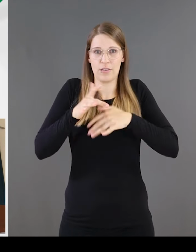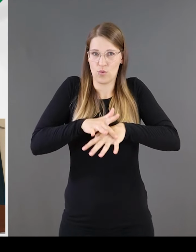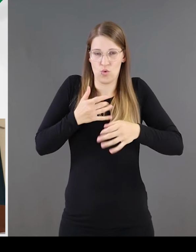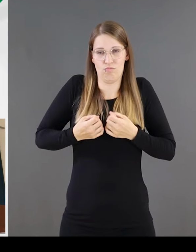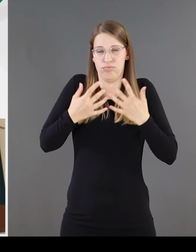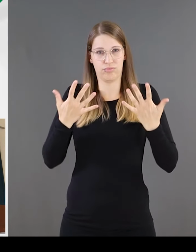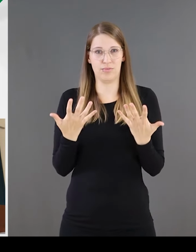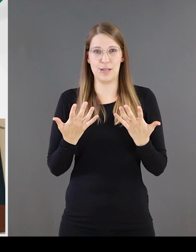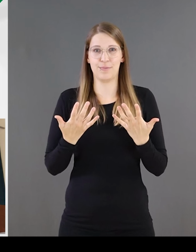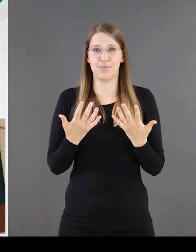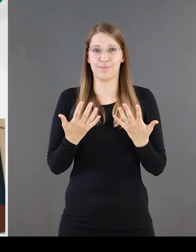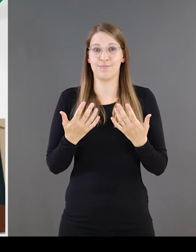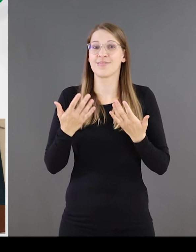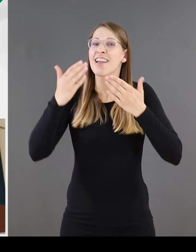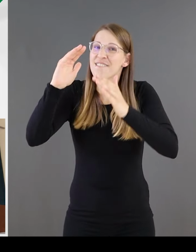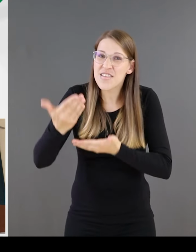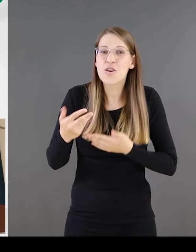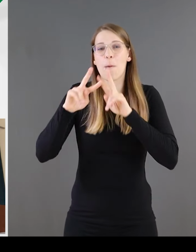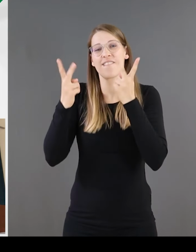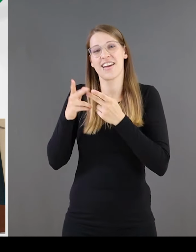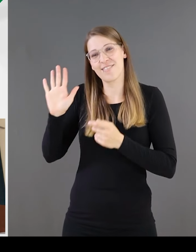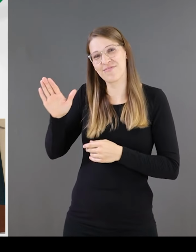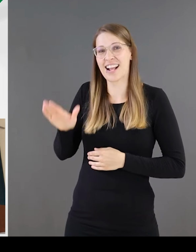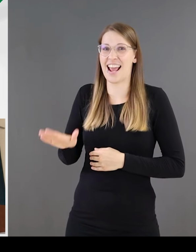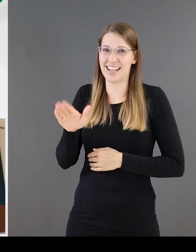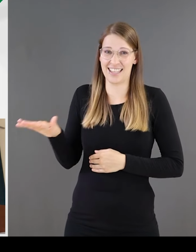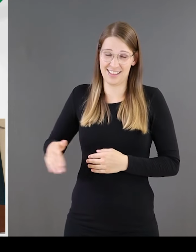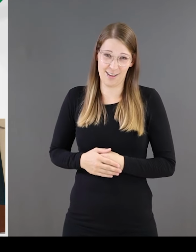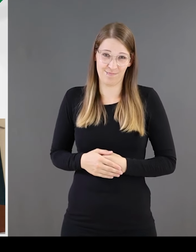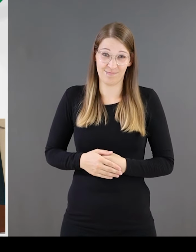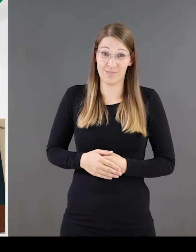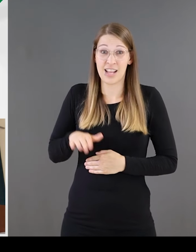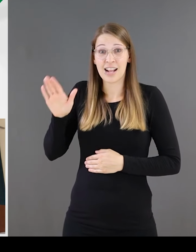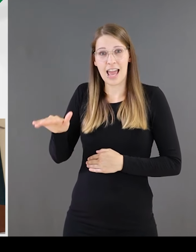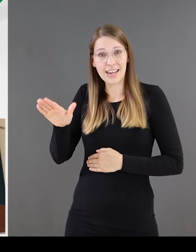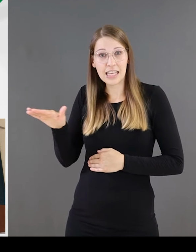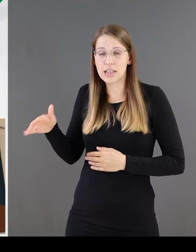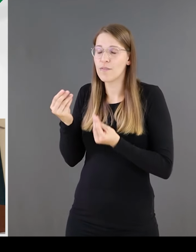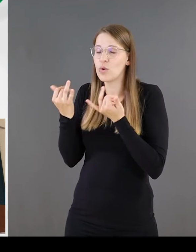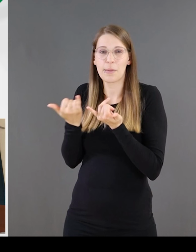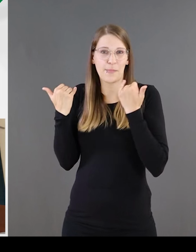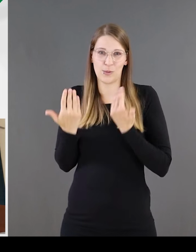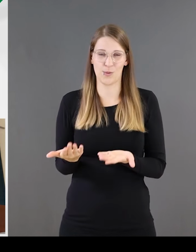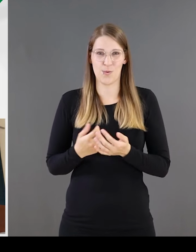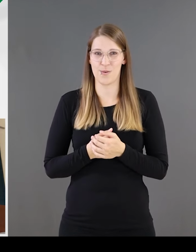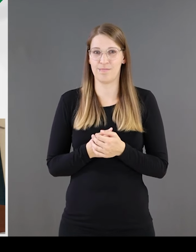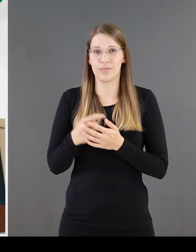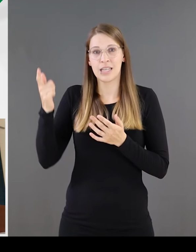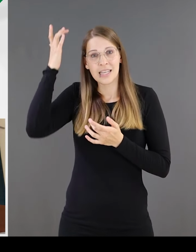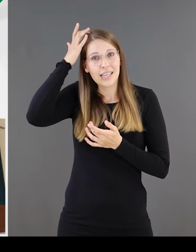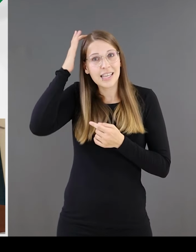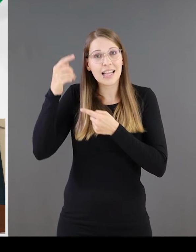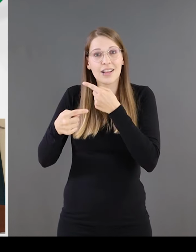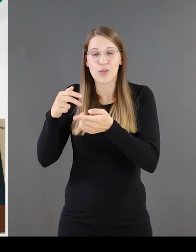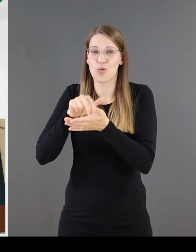hatten, wie wir uns fühlen. Willkommen in der Welt der kleinen Kinder. Kleinen Kindern geht es immer so. Sie sind von ihrer